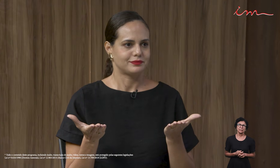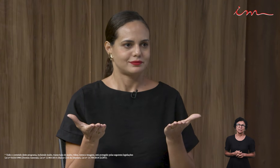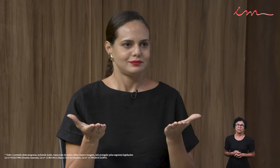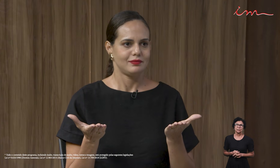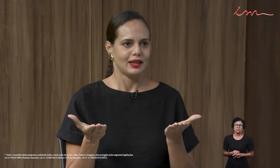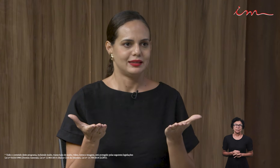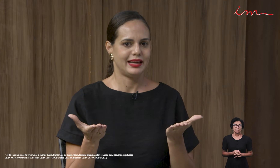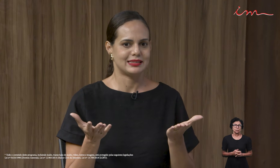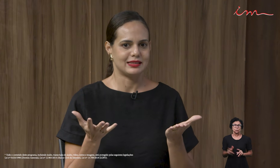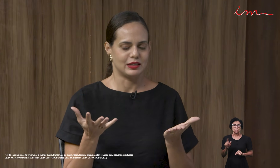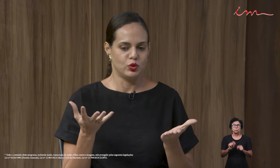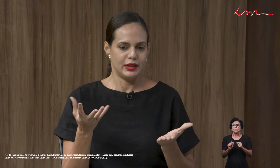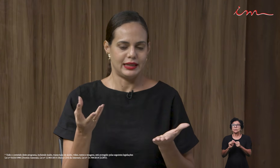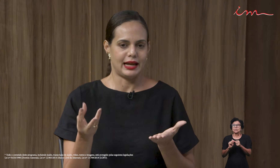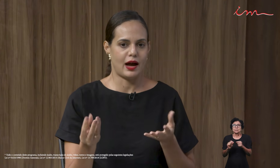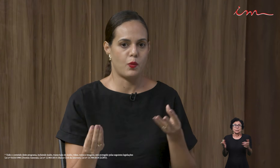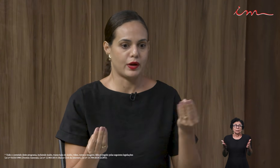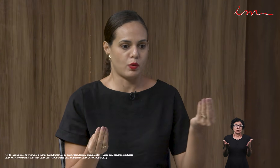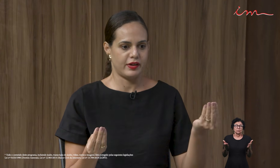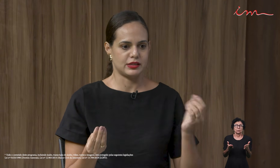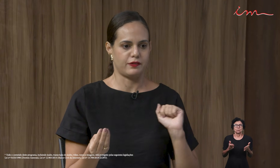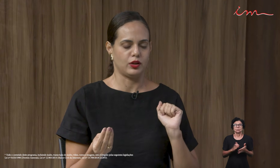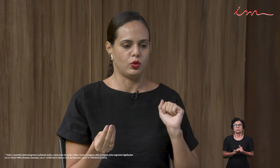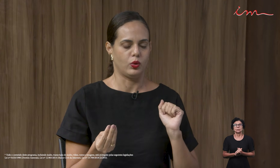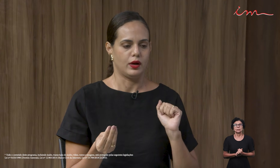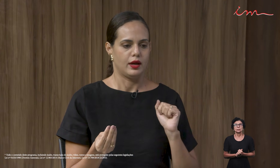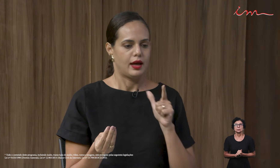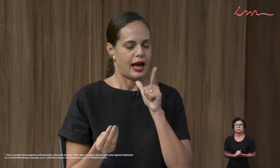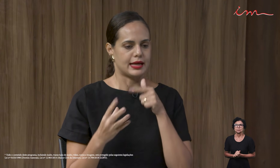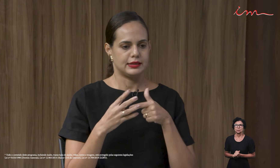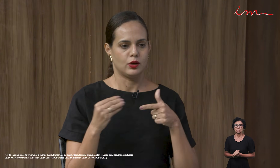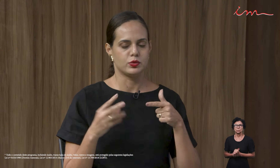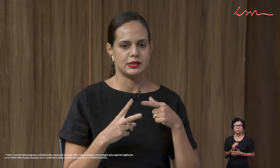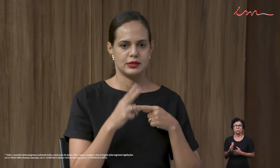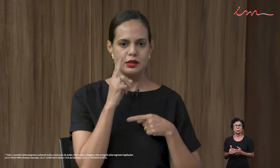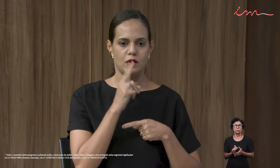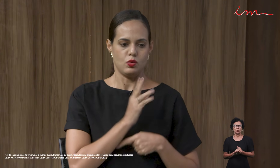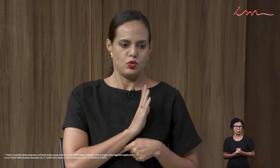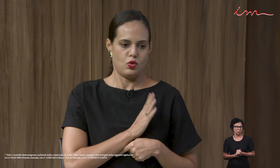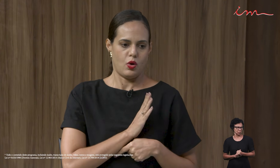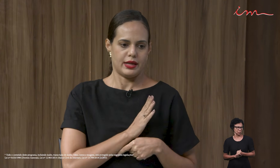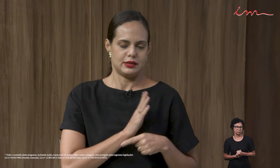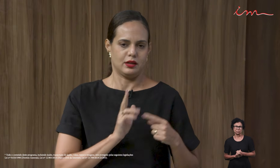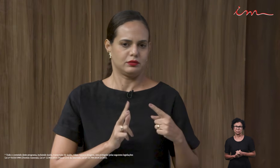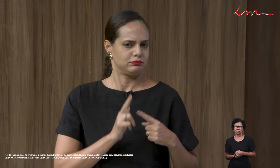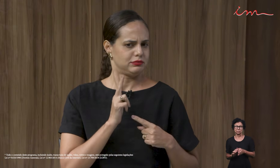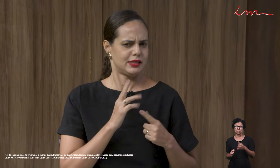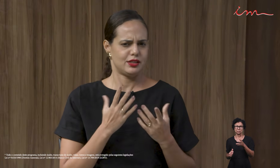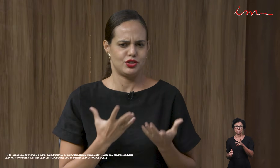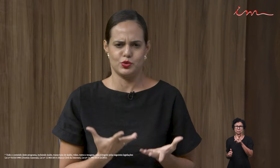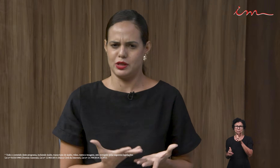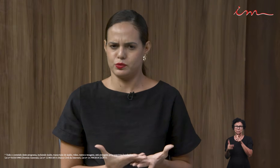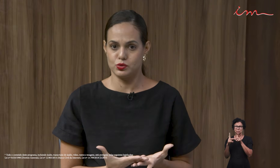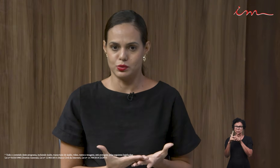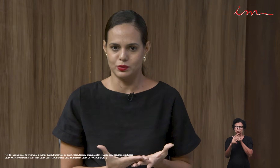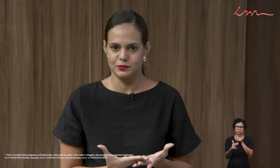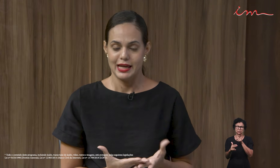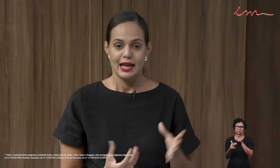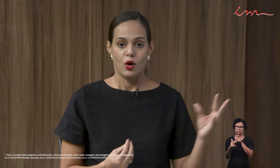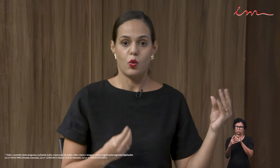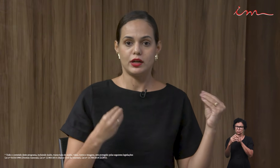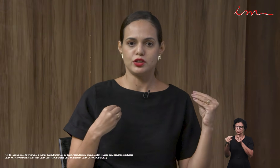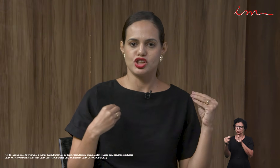hora, né? No literal, porque como a Vanessa falou, a circuncisão no coração. Que sentido isso tem para o